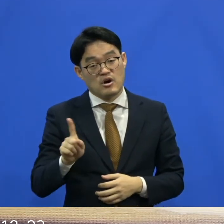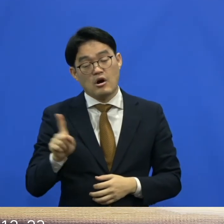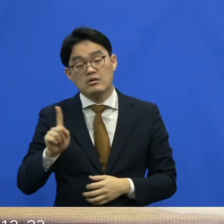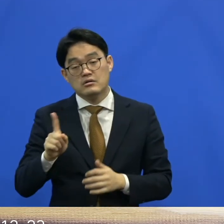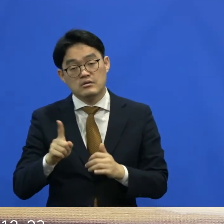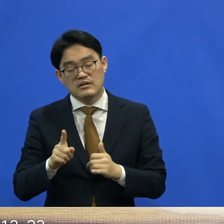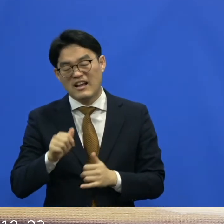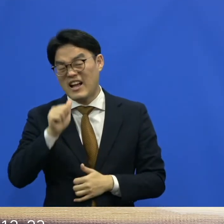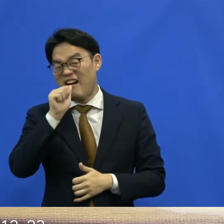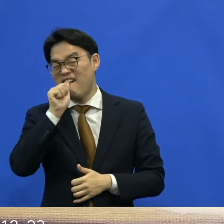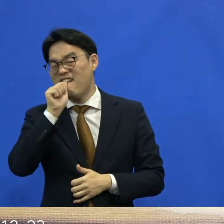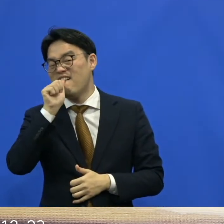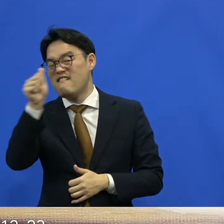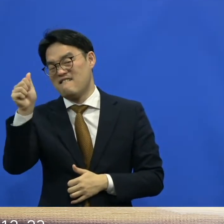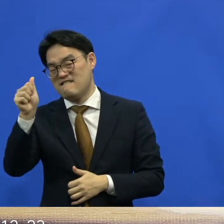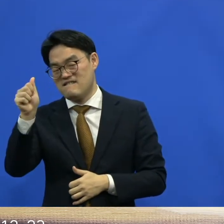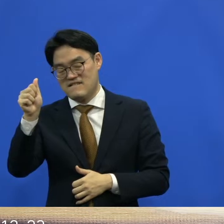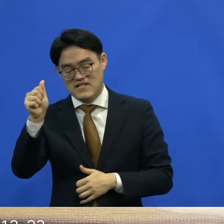들어간다.